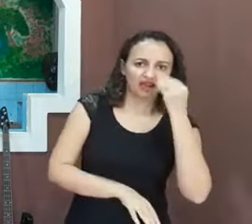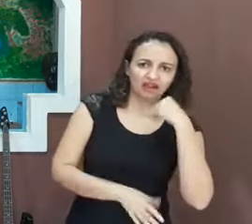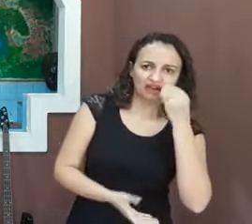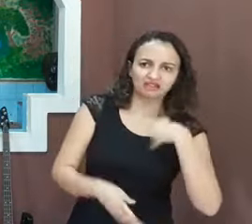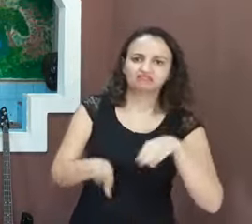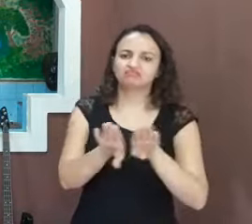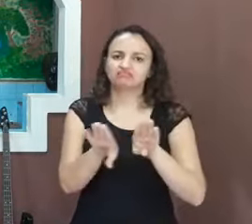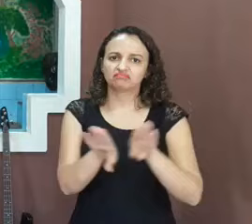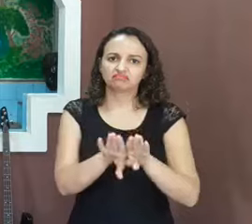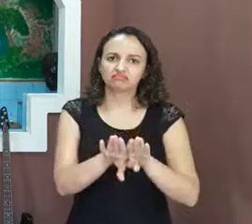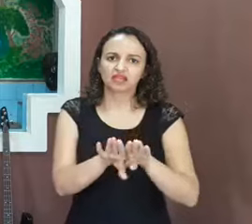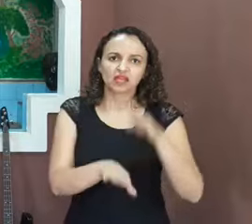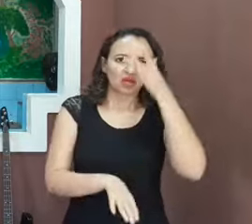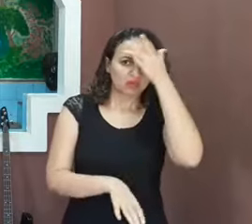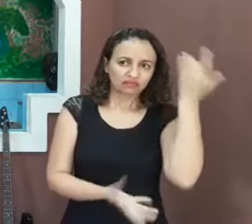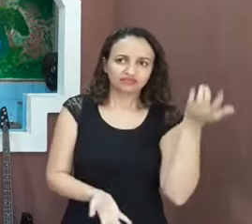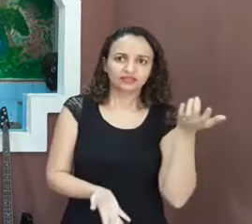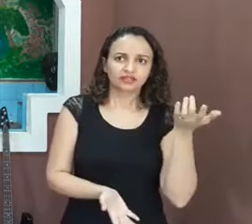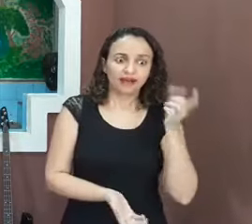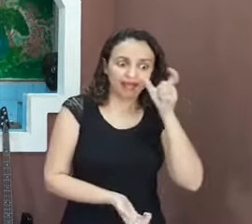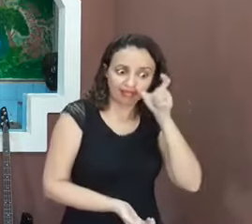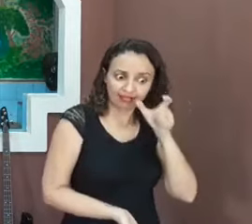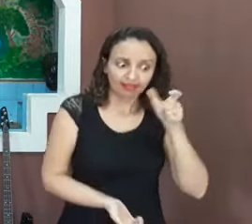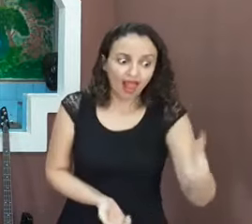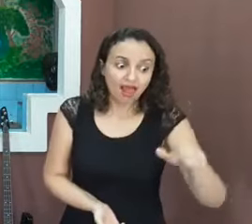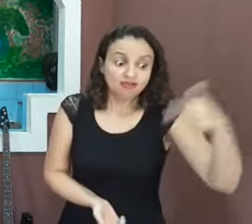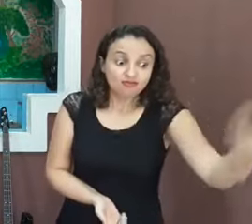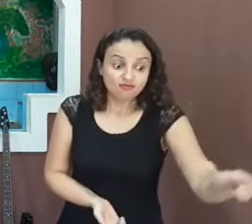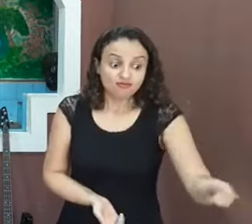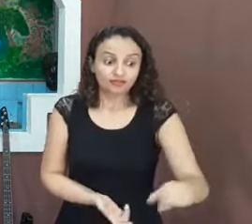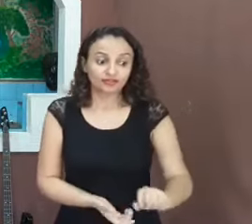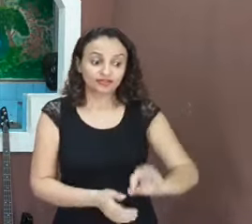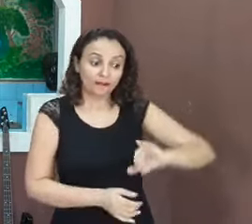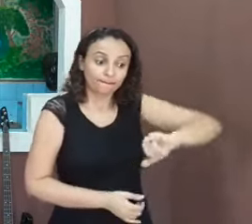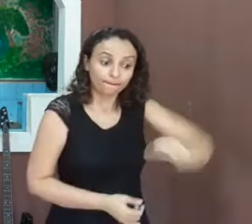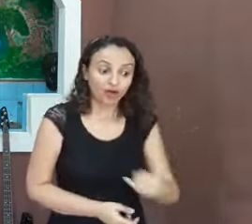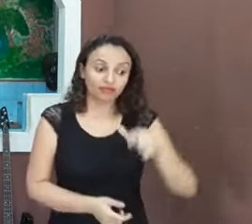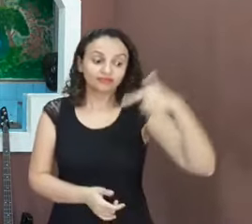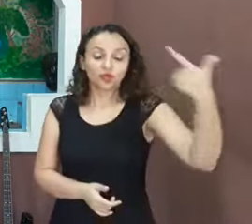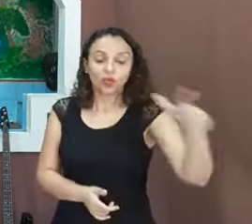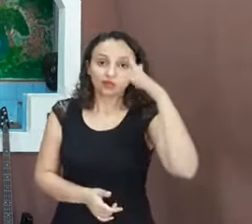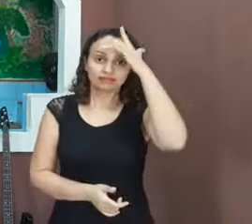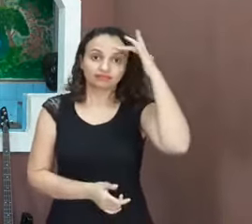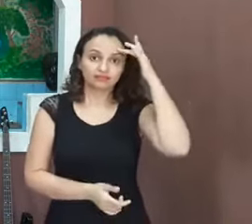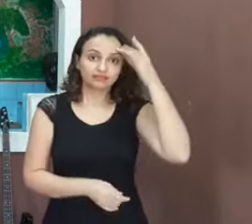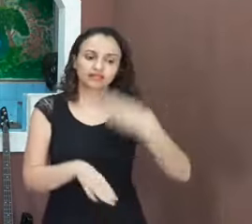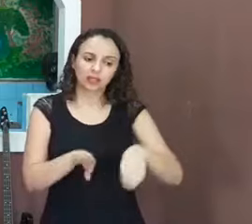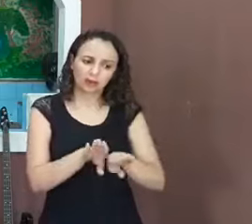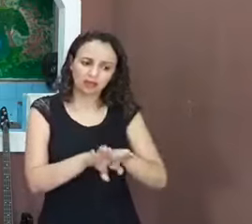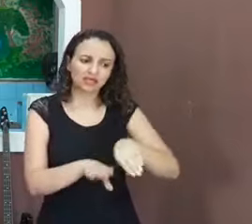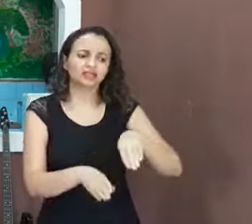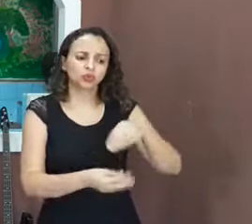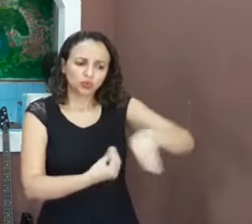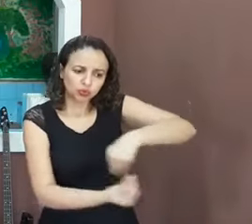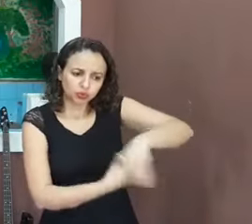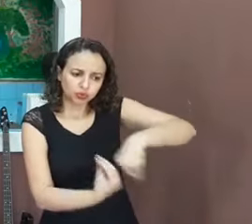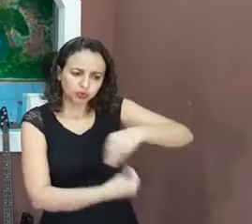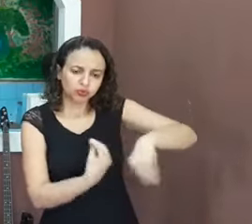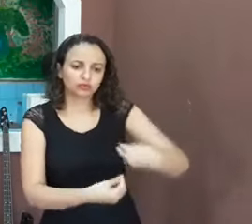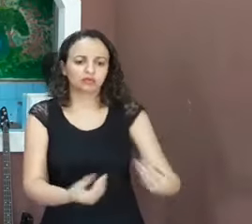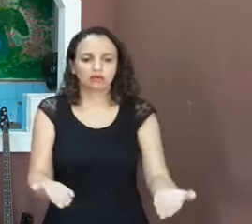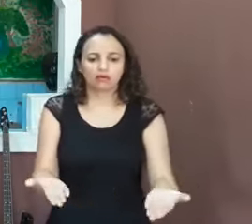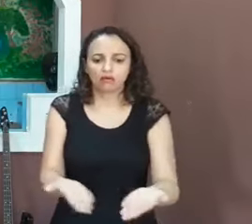onde também a exploração do trabalhador ocorre. Tudo isso está tudo ali junto e misturado, e nós estamos em